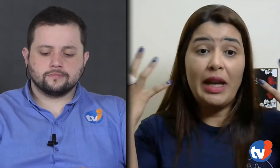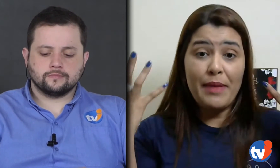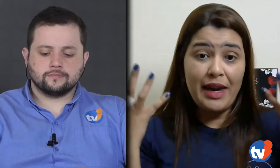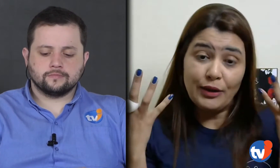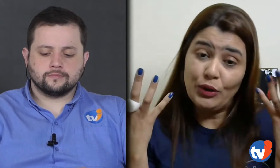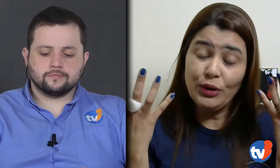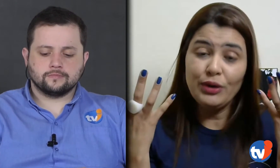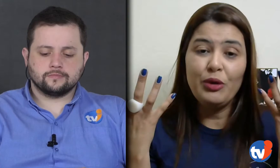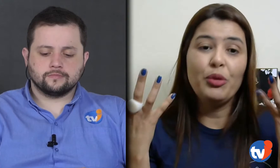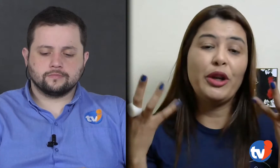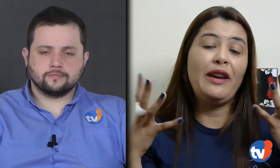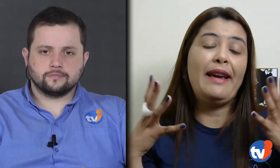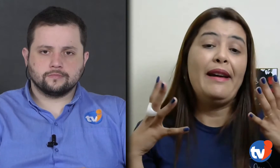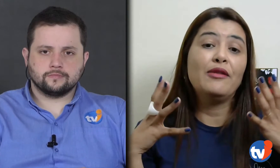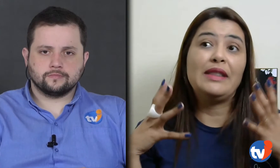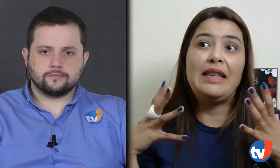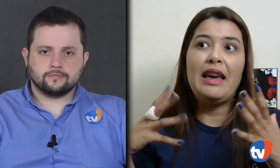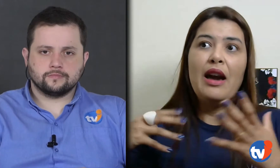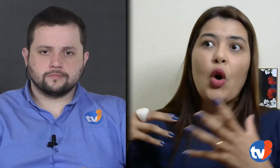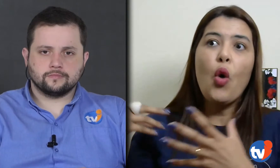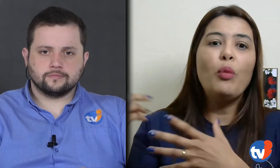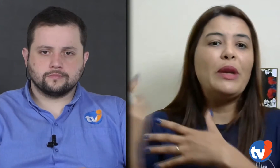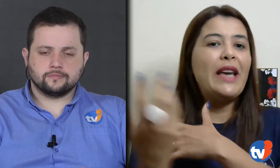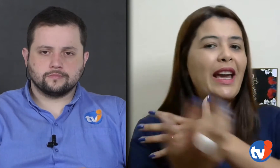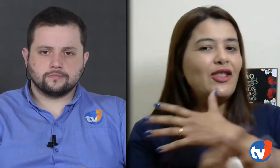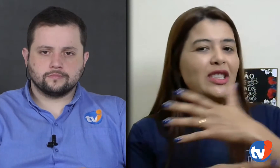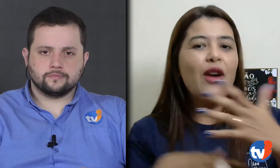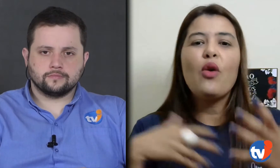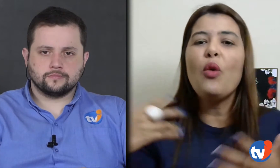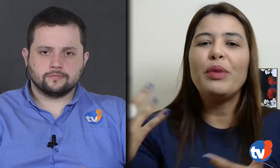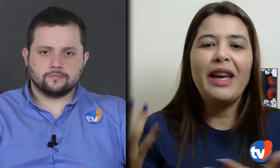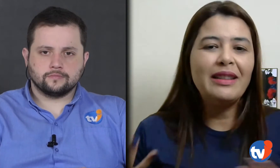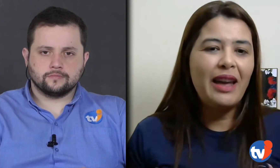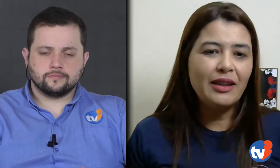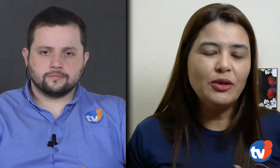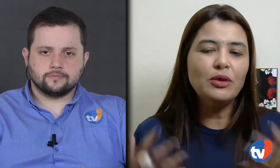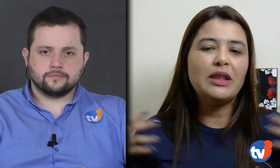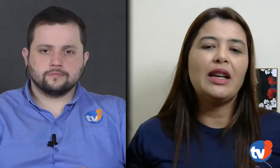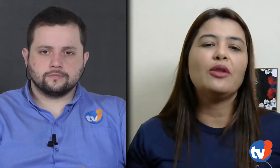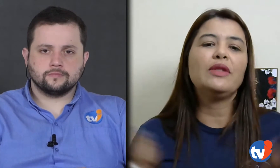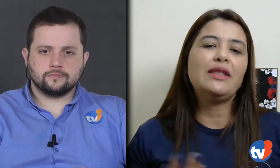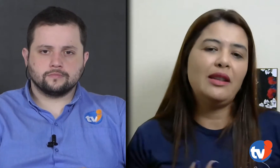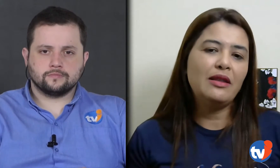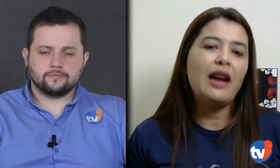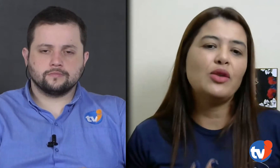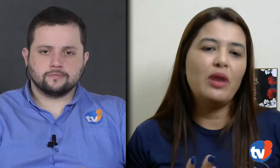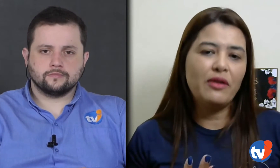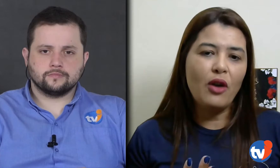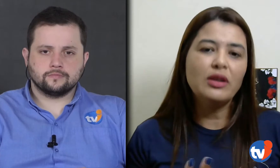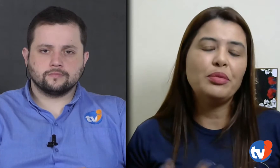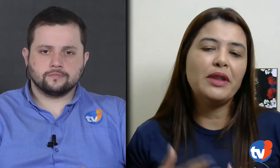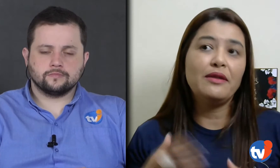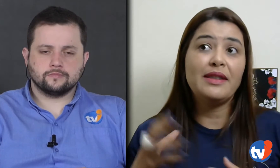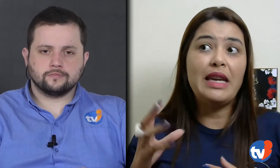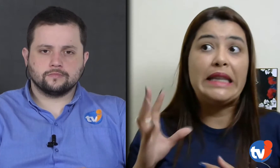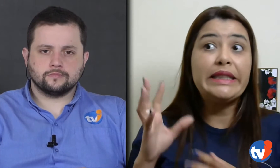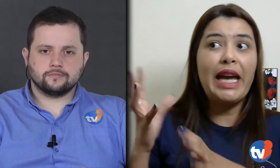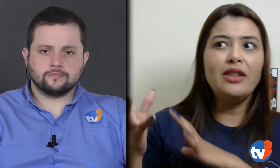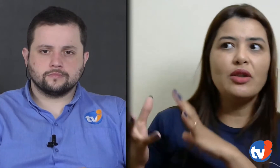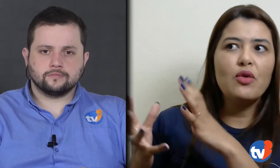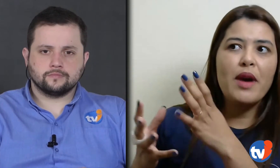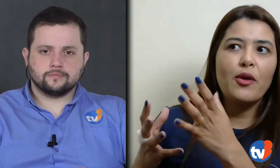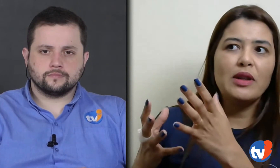no isolamento, porque você compreende não compreendendo o que está acontecendo à sua volta, porque